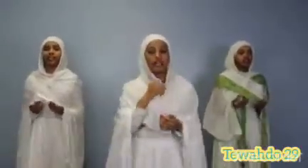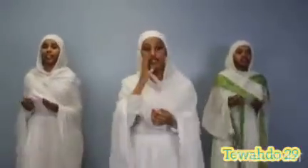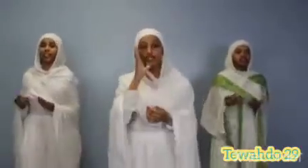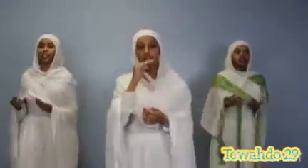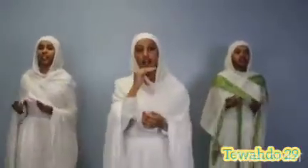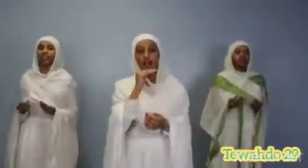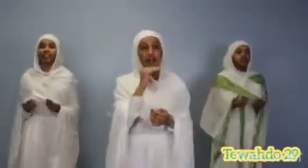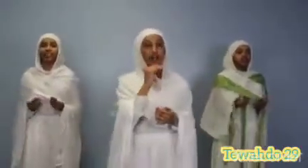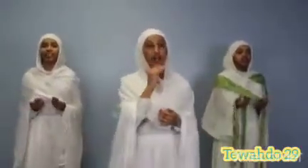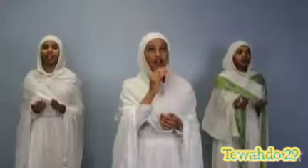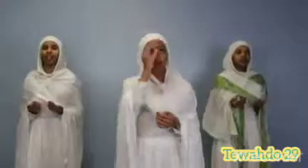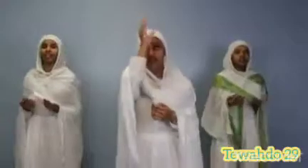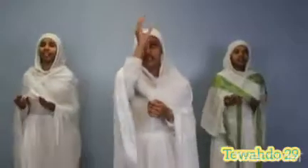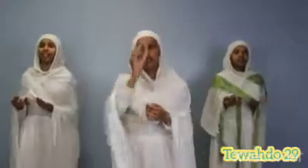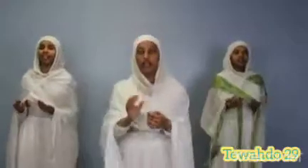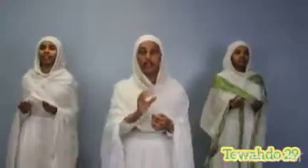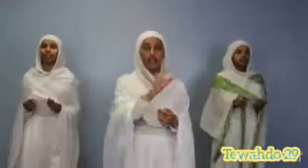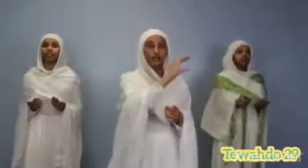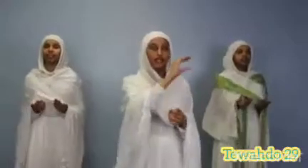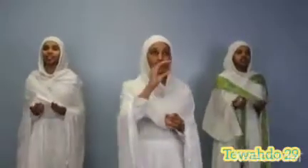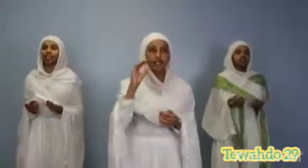የታመነች እናት